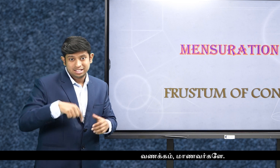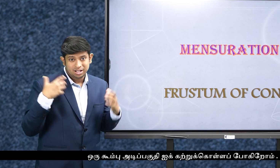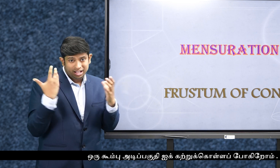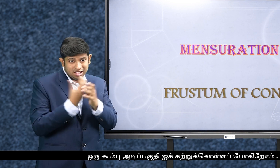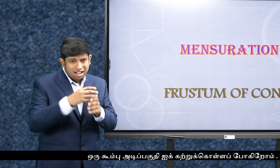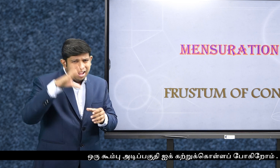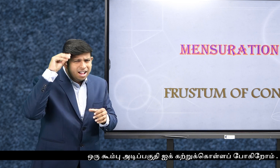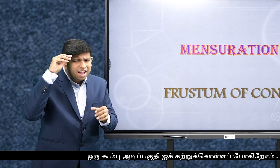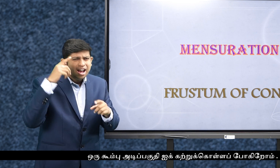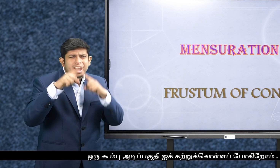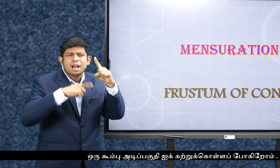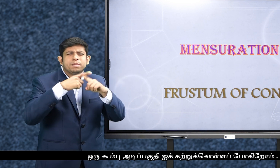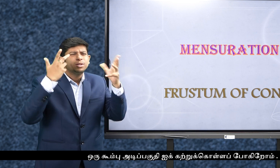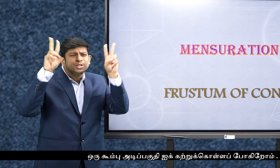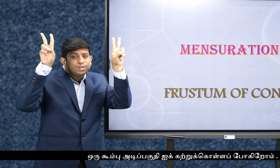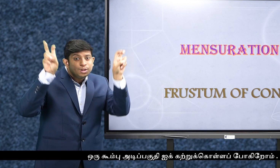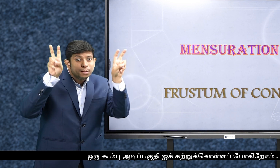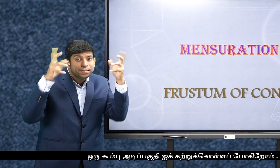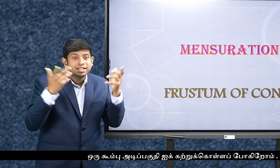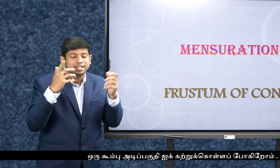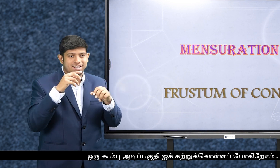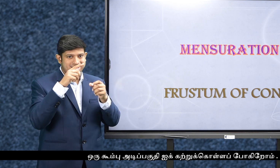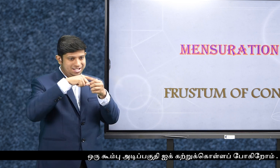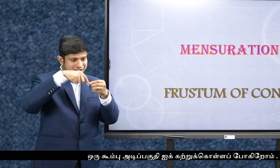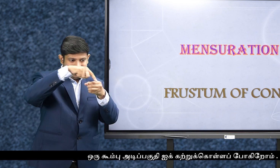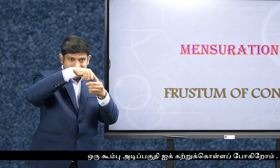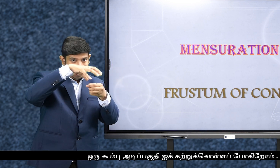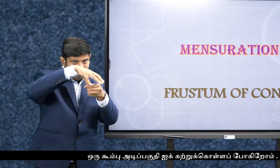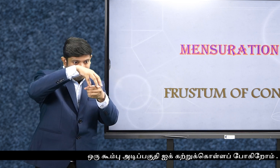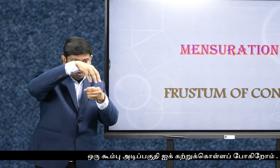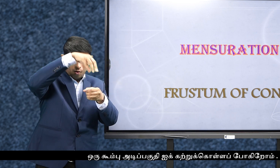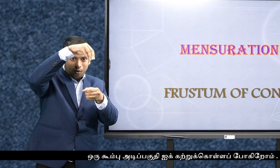ஒரு கூம்பு அடிகண்டமை கற்றுக்கொள்ளப் போகிறோம்.